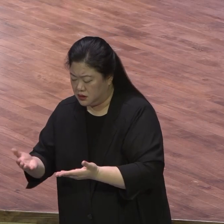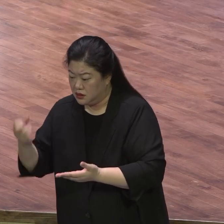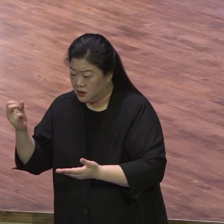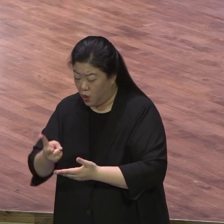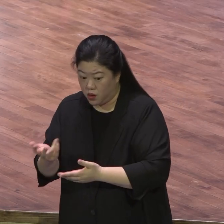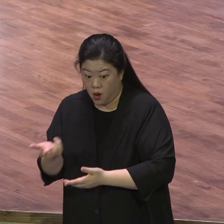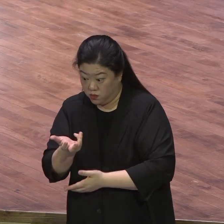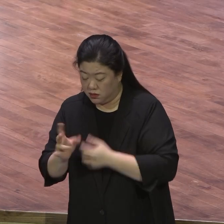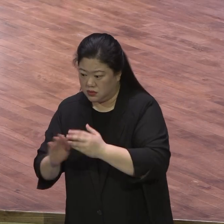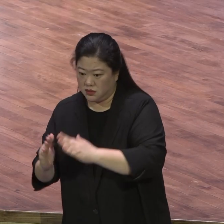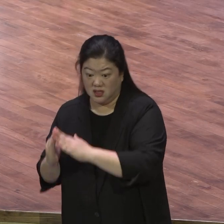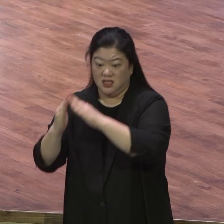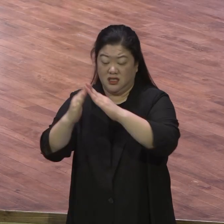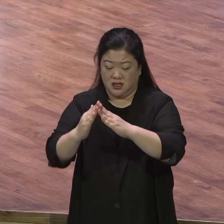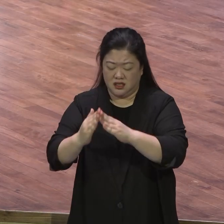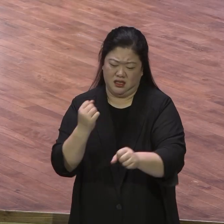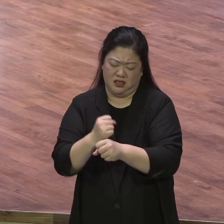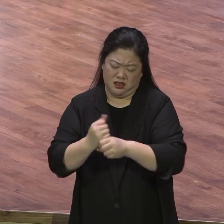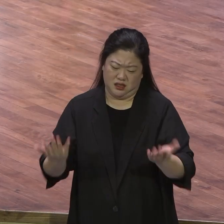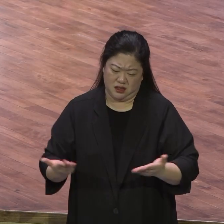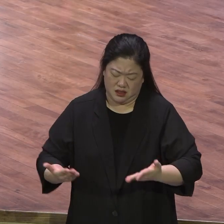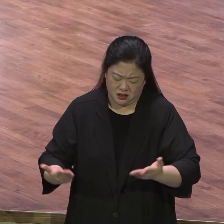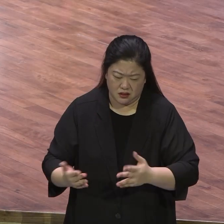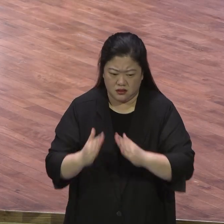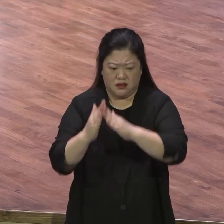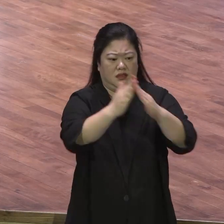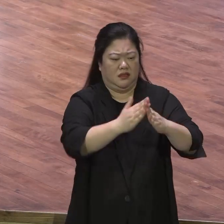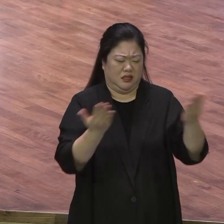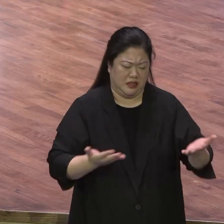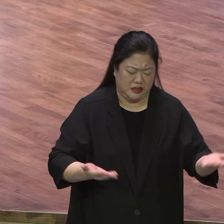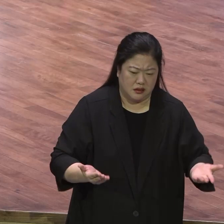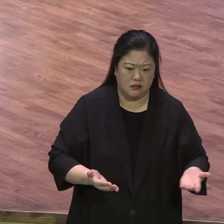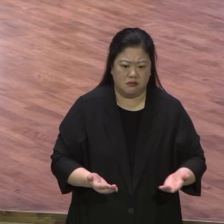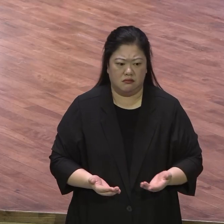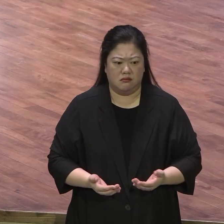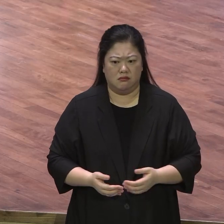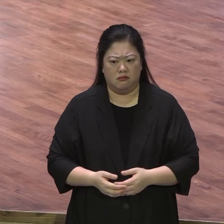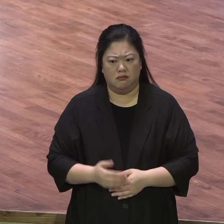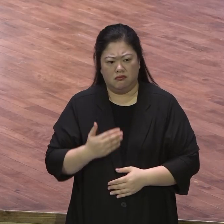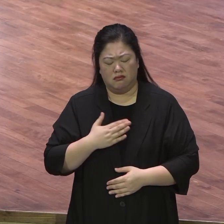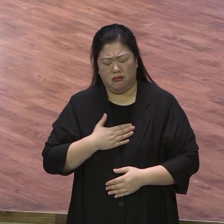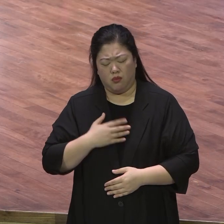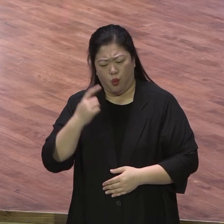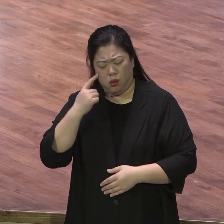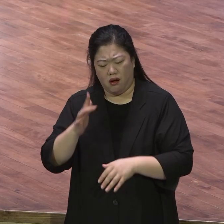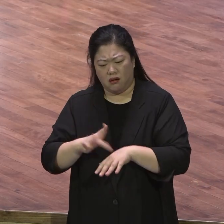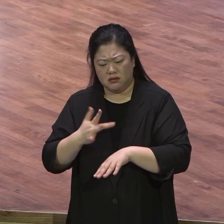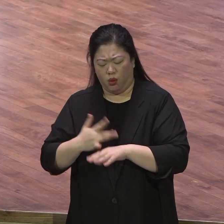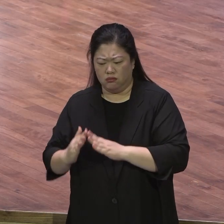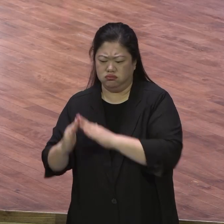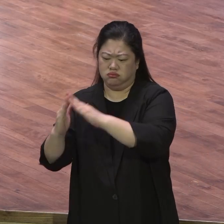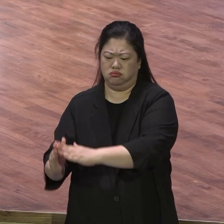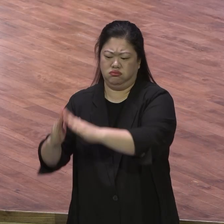짓고 뜯고 짓고 뜯고 성막 세우는 것 하나님의 괴를 옮기는 것 그것밖에 할 일이 없어요